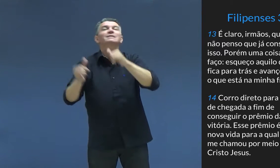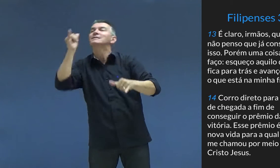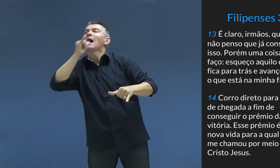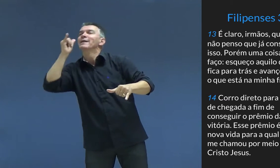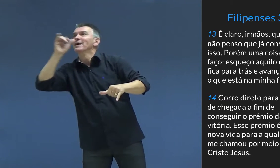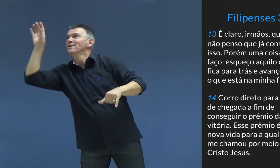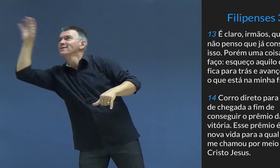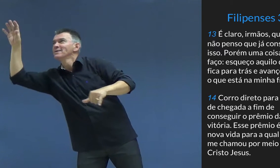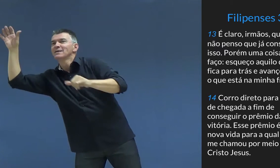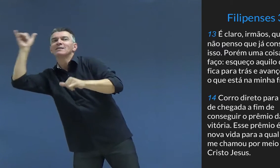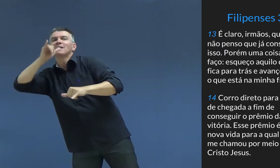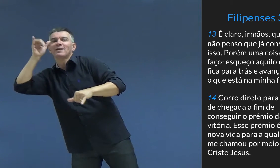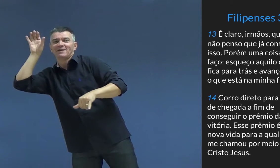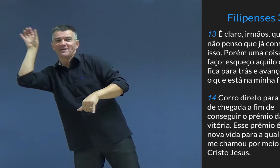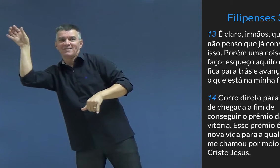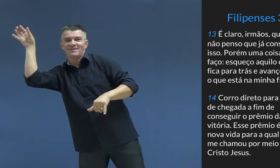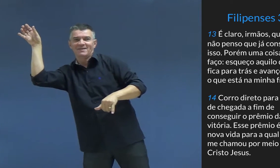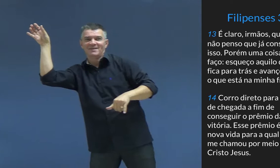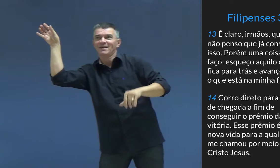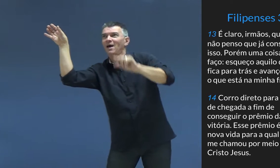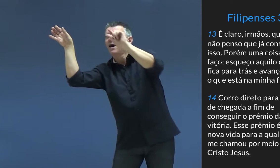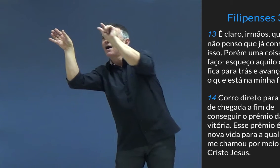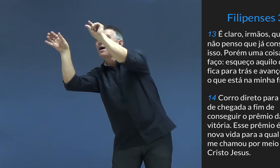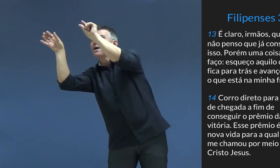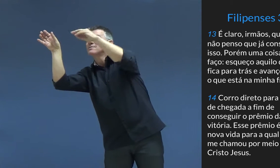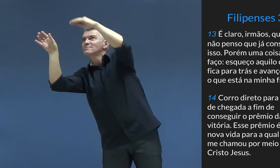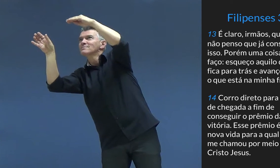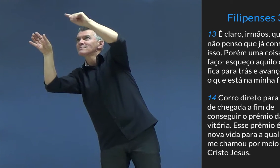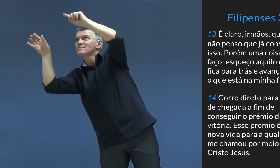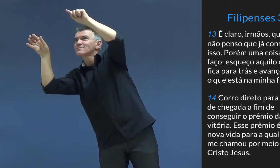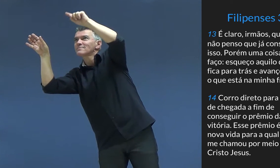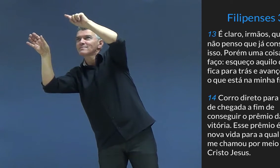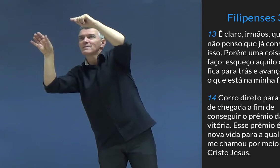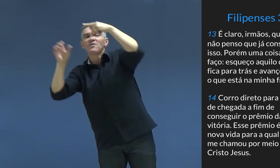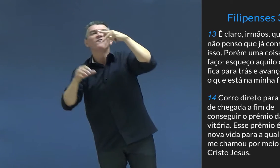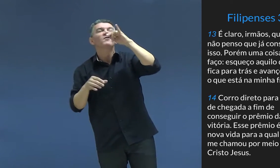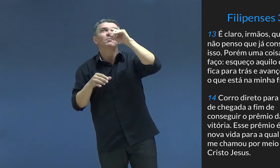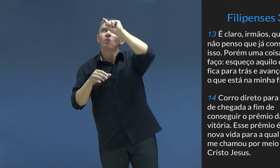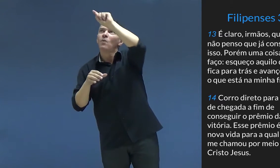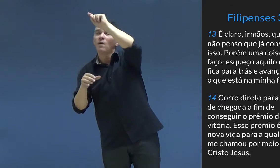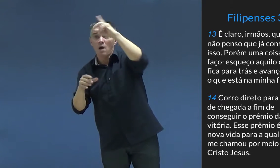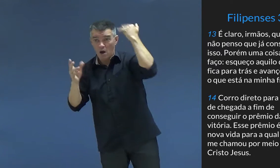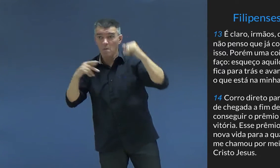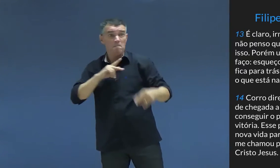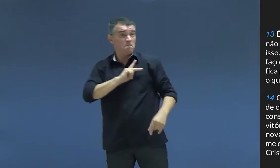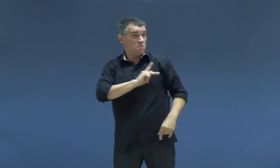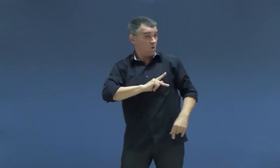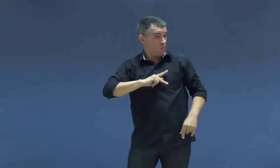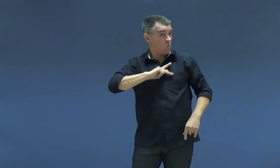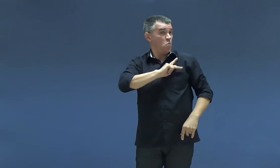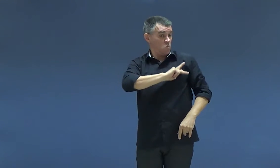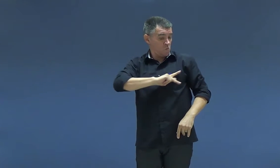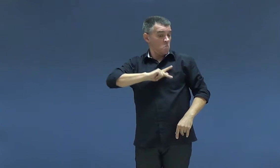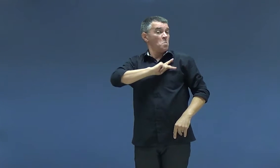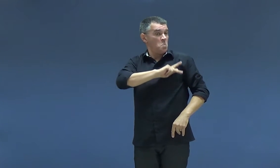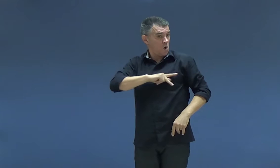ali, né? Itália. E um pouquinho mais ali fica Filipos. Então,